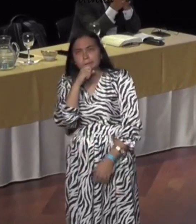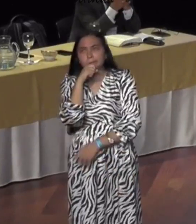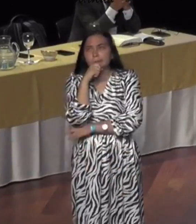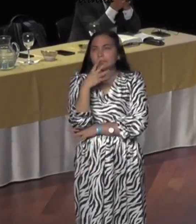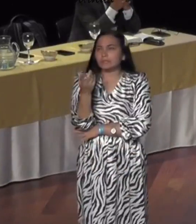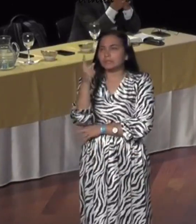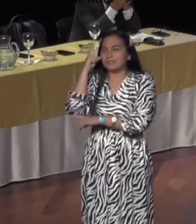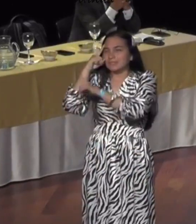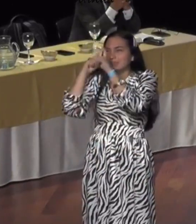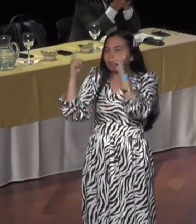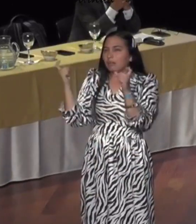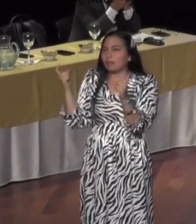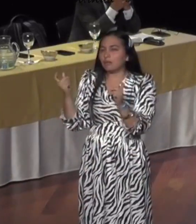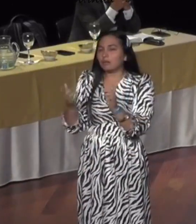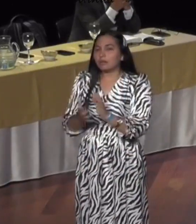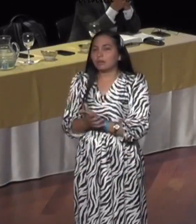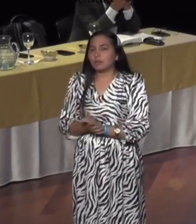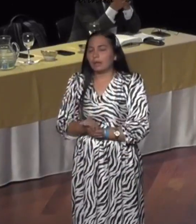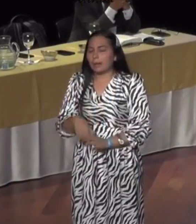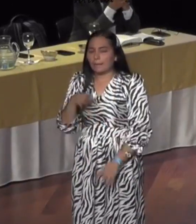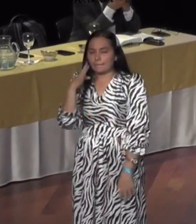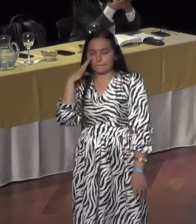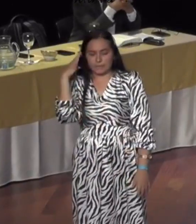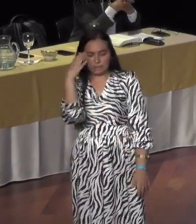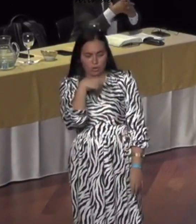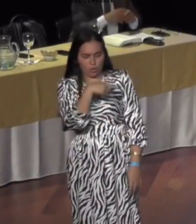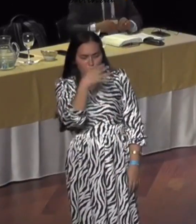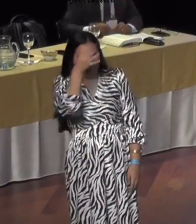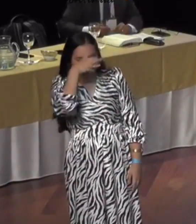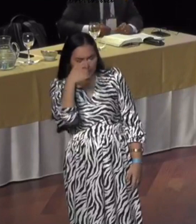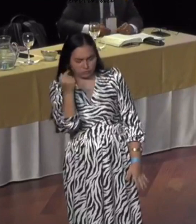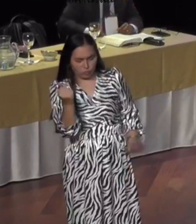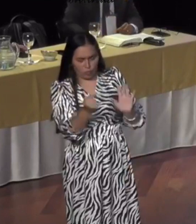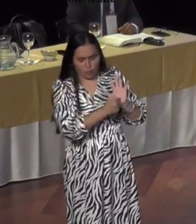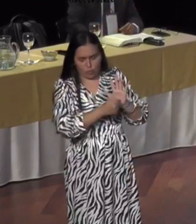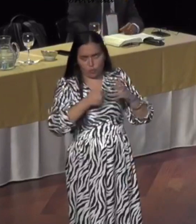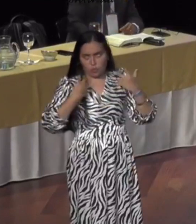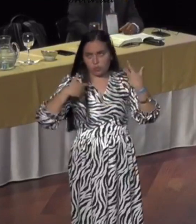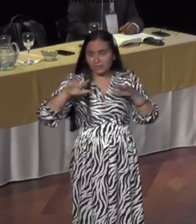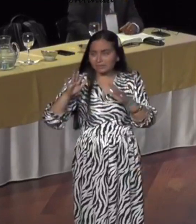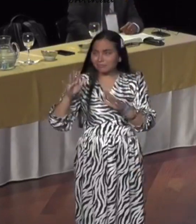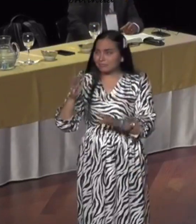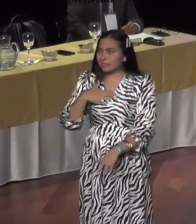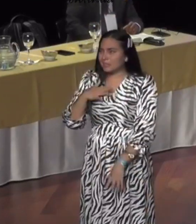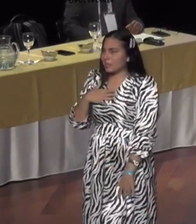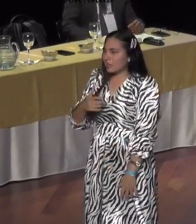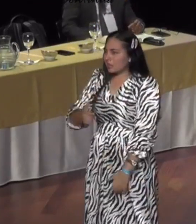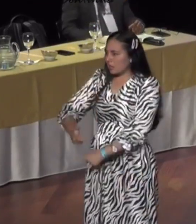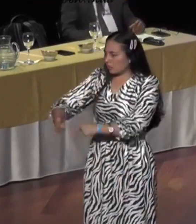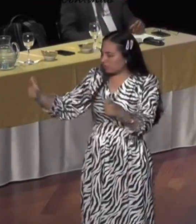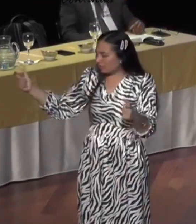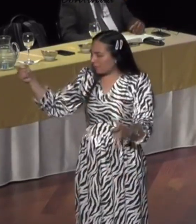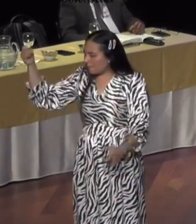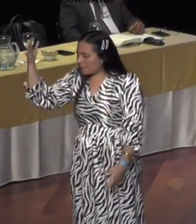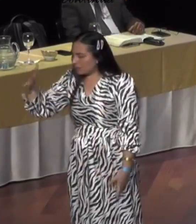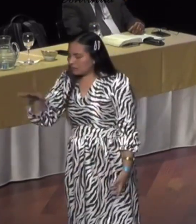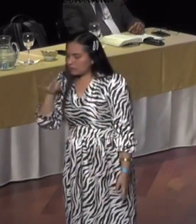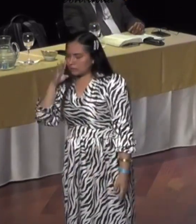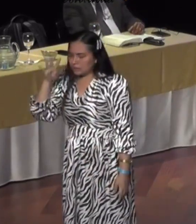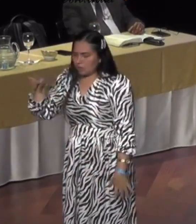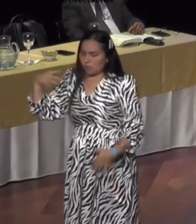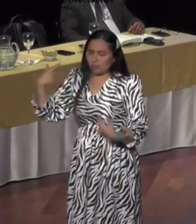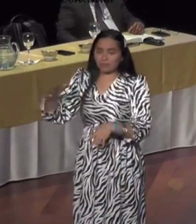comparándose. Ah, pero mira cómo está Andrés Pérez, mira cómo está Jason, y yo no tengo nada. Comienzan a evaluarse, y eso